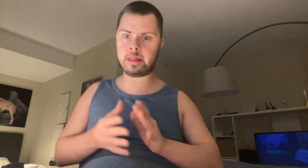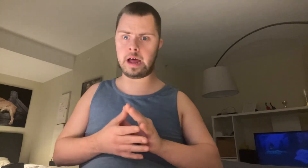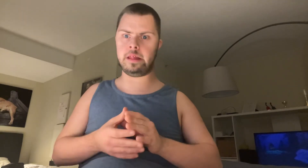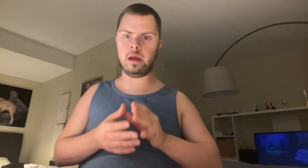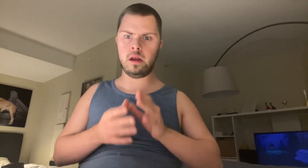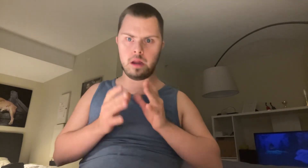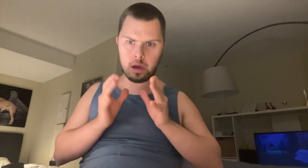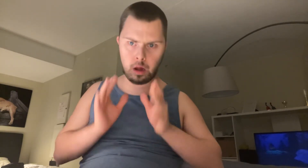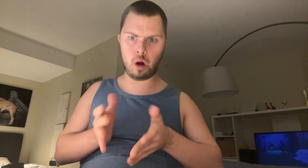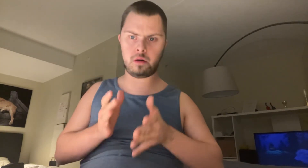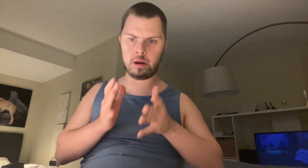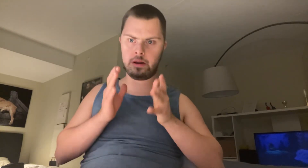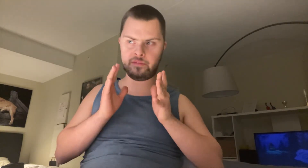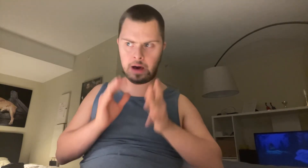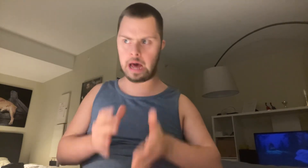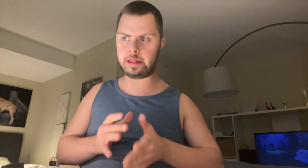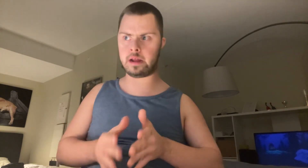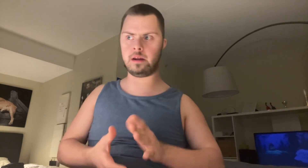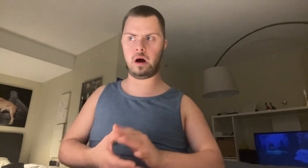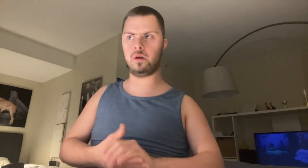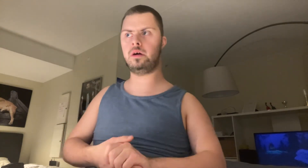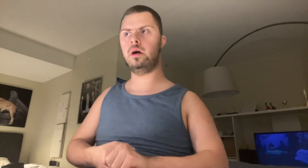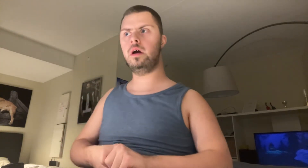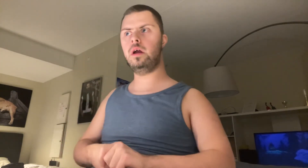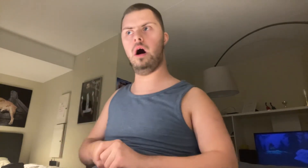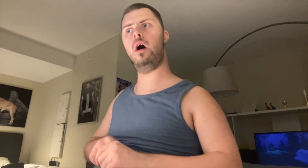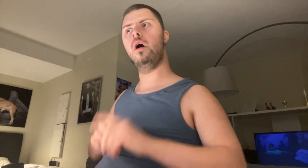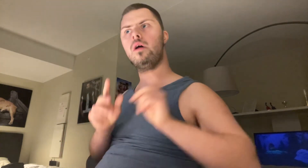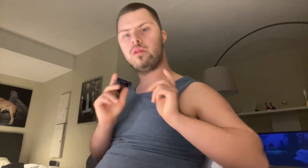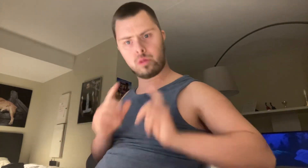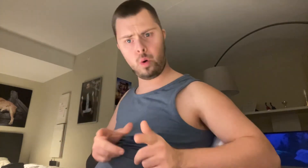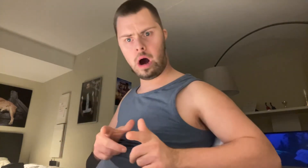Jag kan också efter det här listan är klart, är det färdig snart.